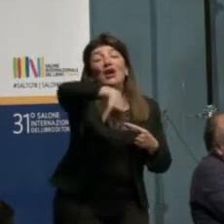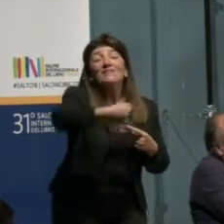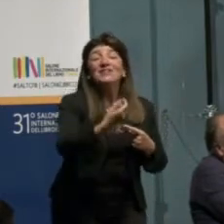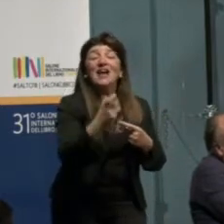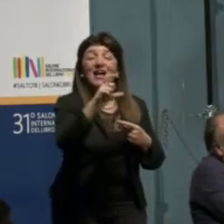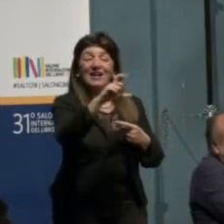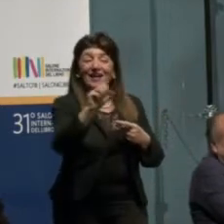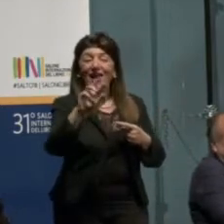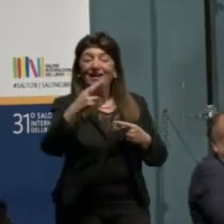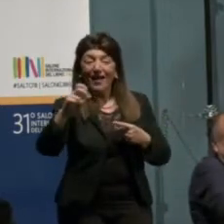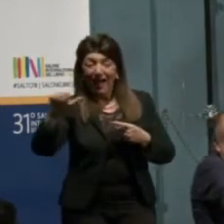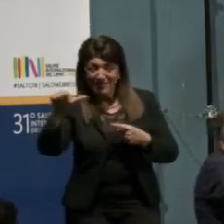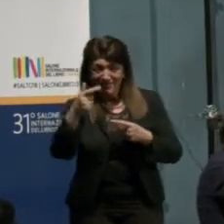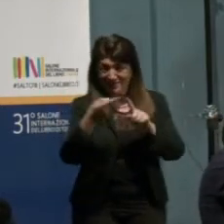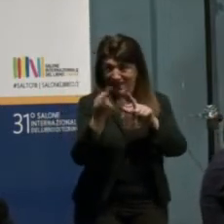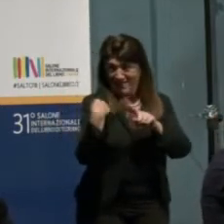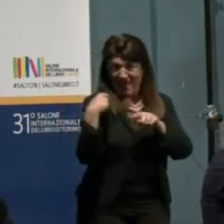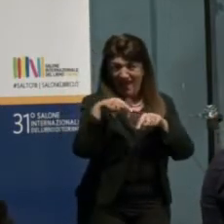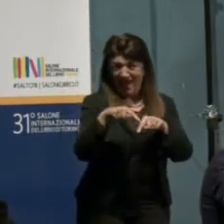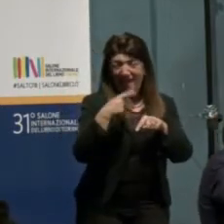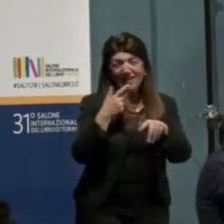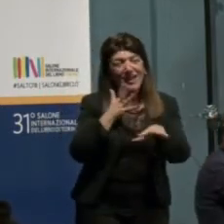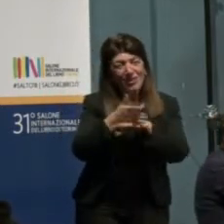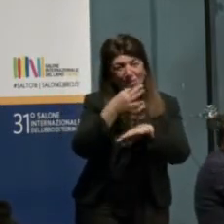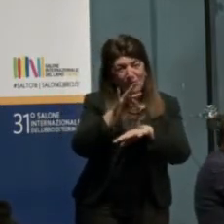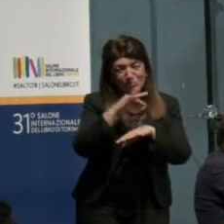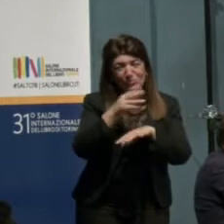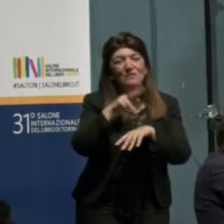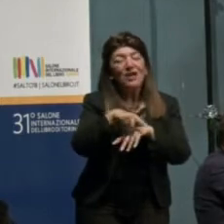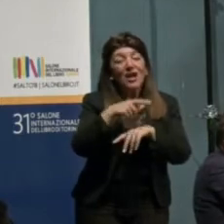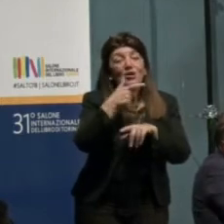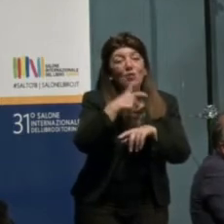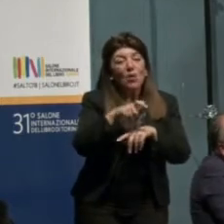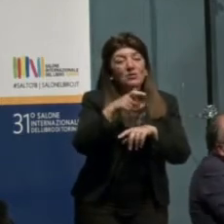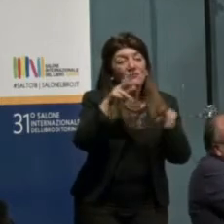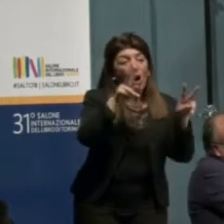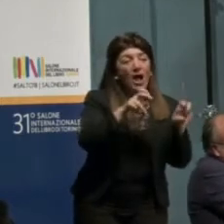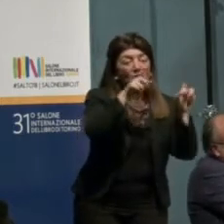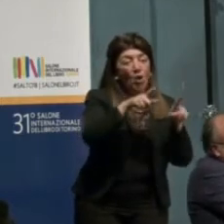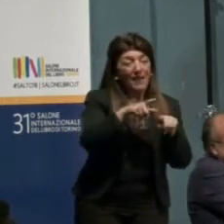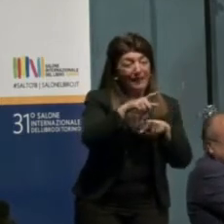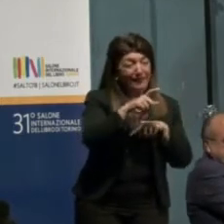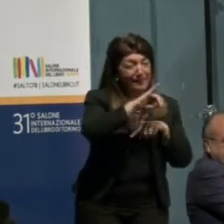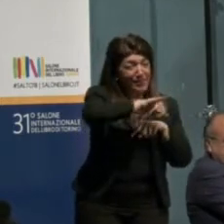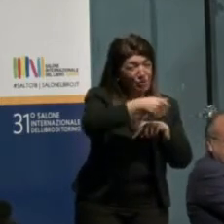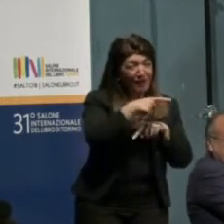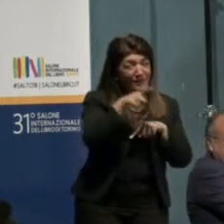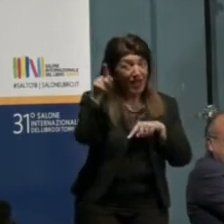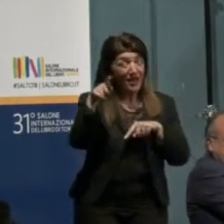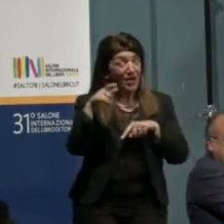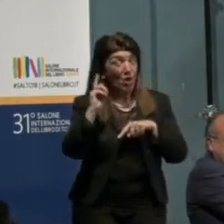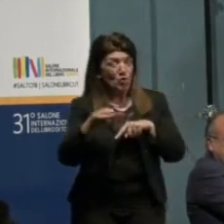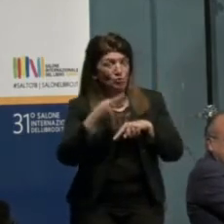l'introduzione perché si interessava degli stessi argomenti ed era particolarmente sensibile